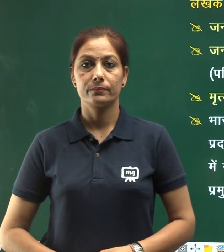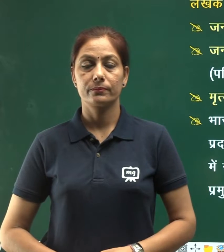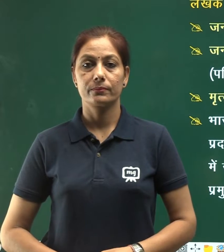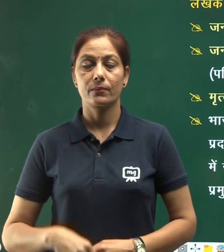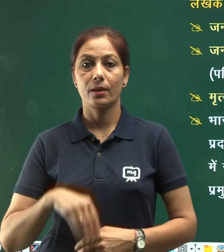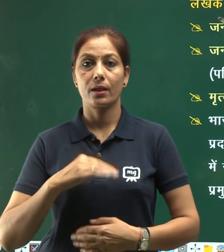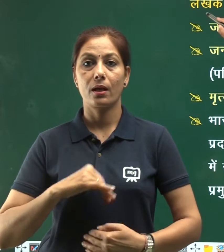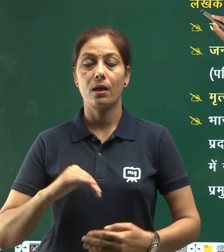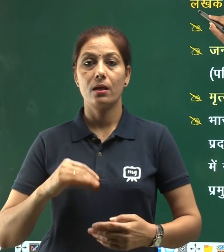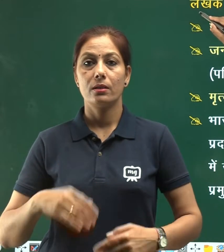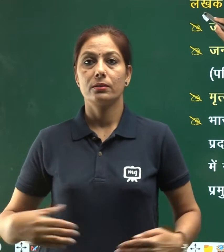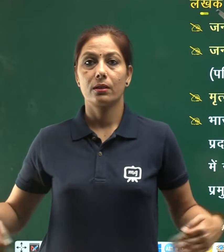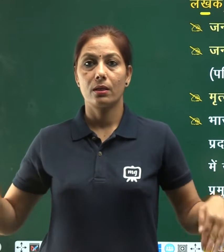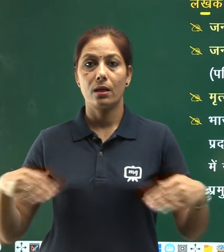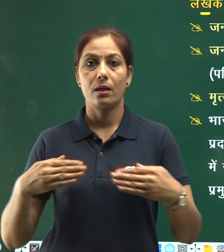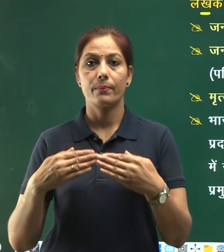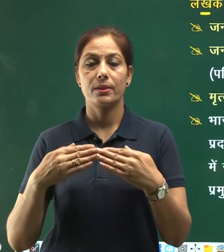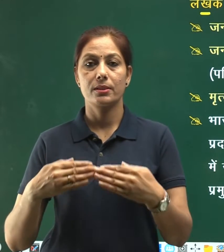इनका जीवन परिचय।